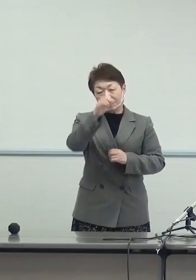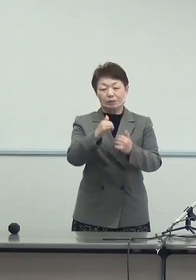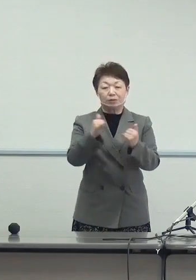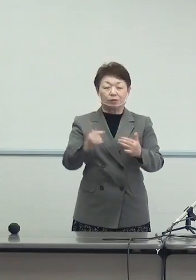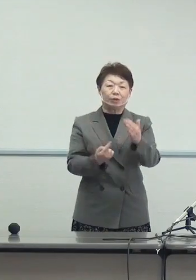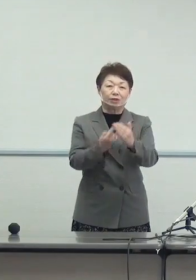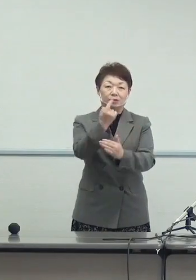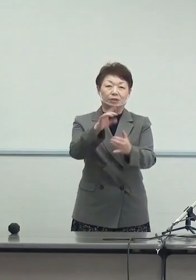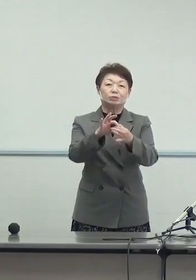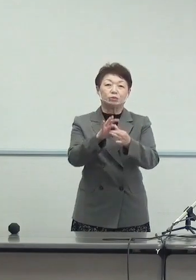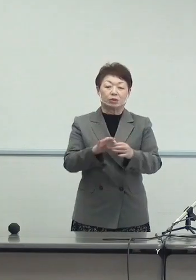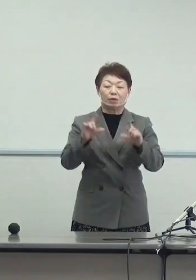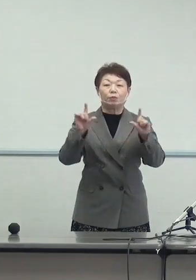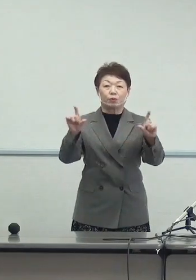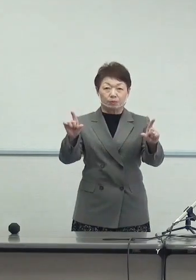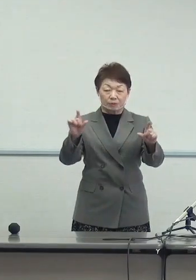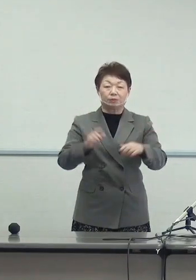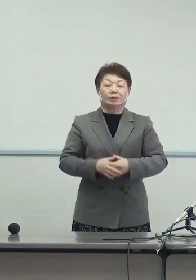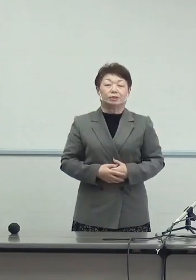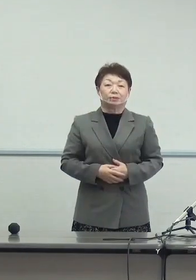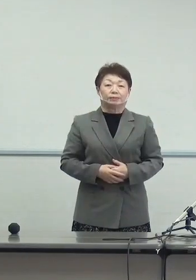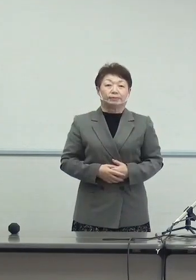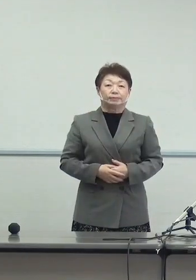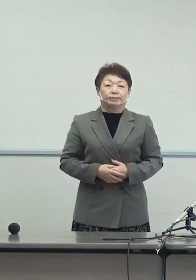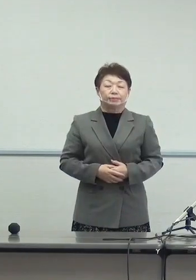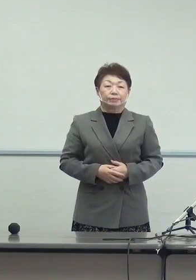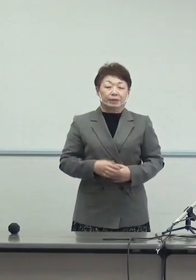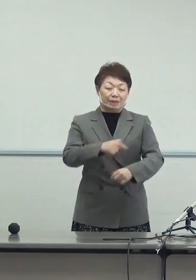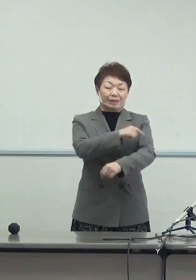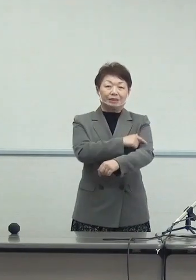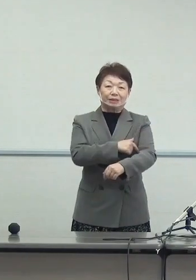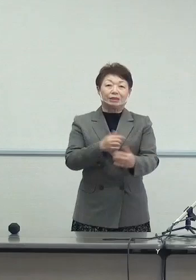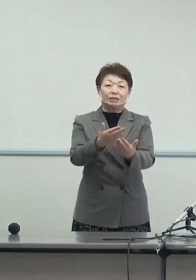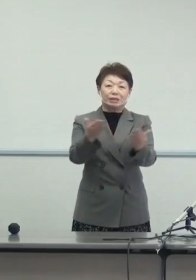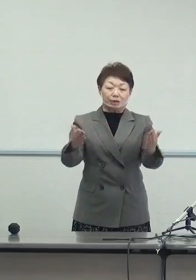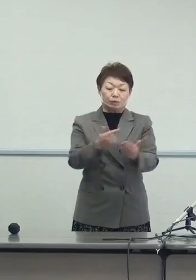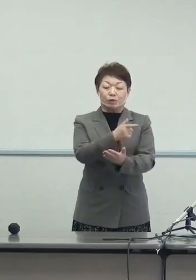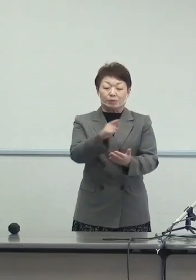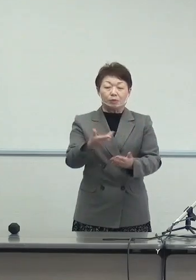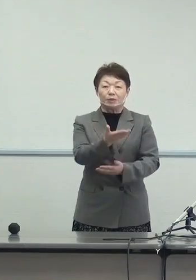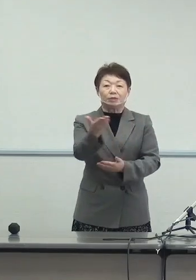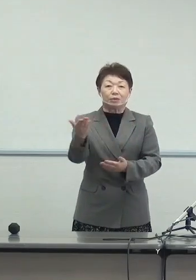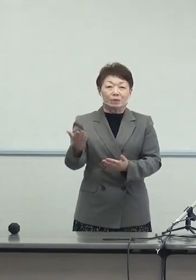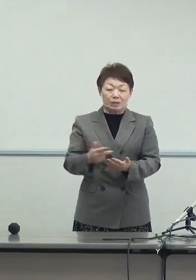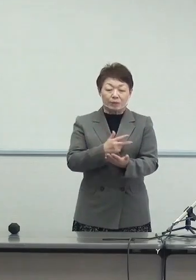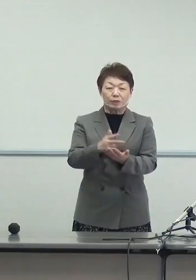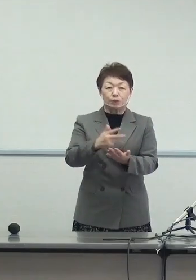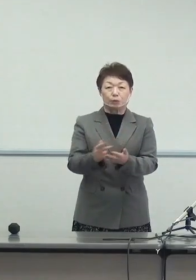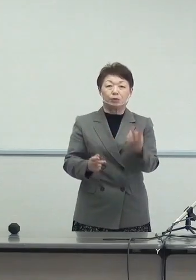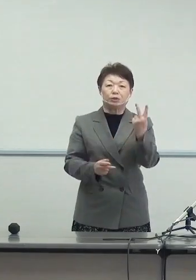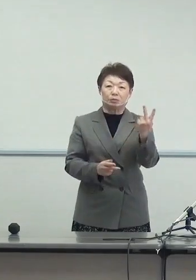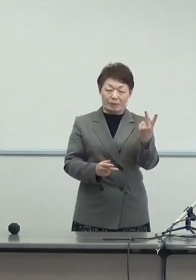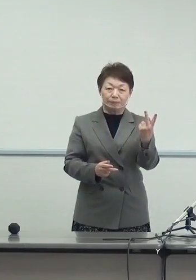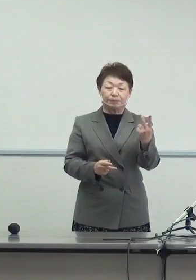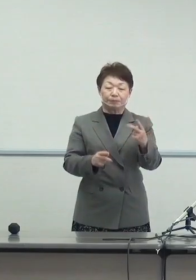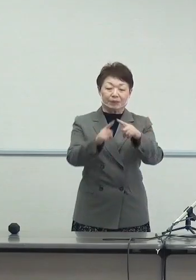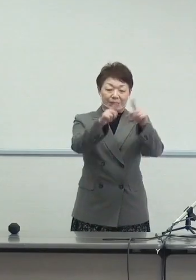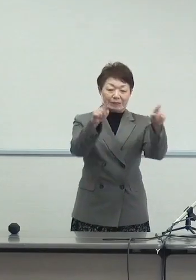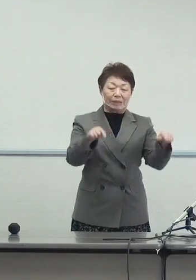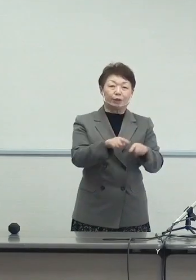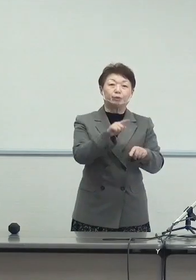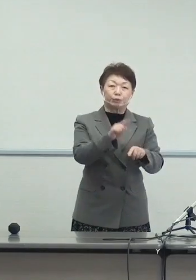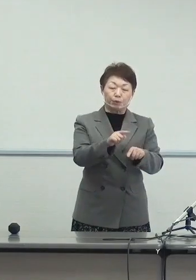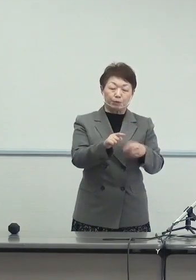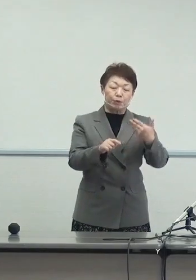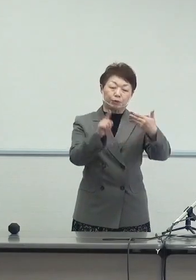について、ご報告を申し上げます。記者クラブの皆様には資料を2つお配りをしております。いわゆる一覧表とし